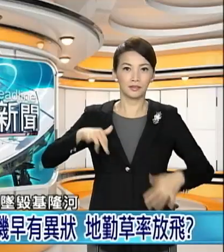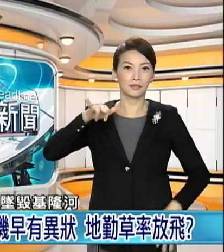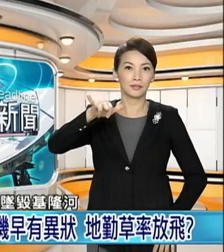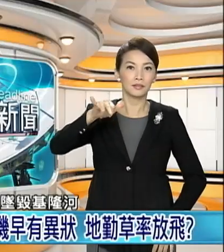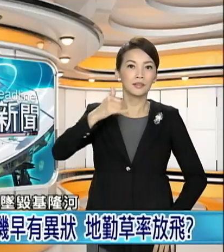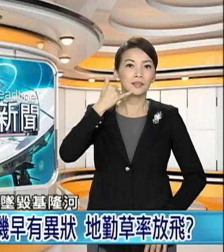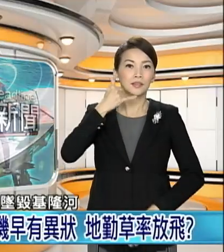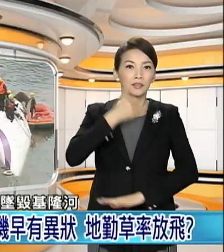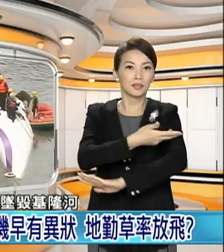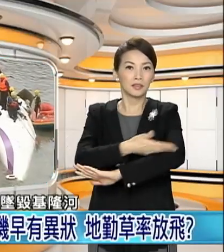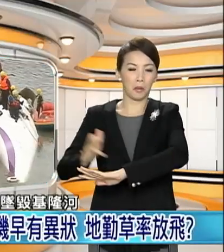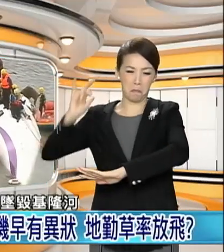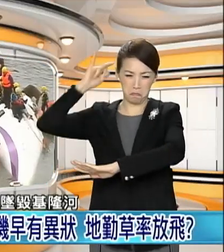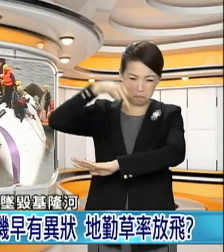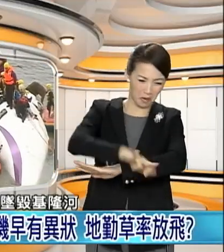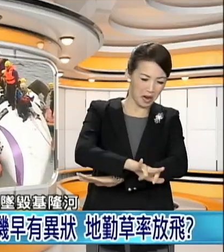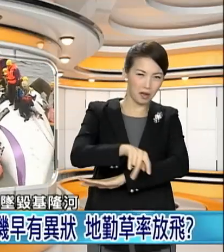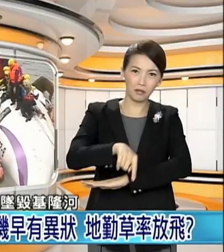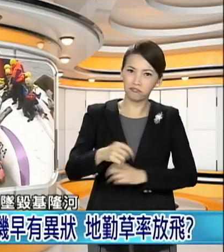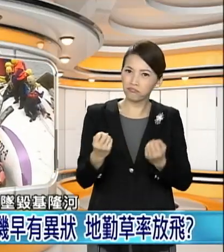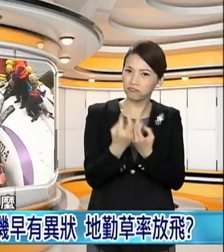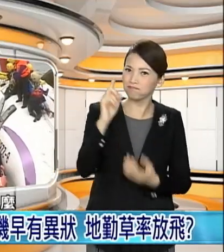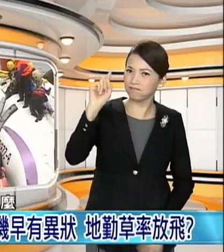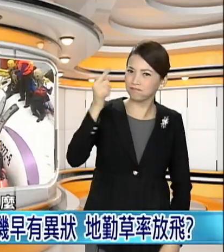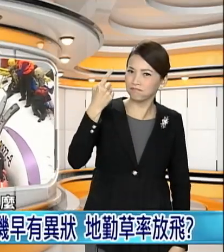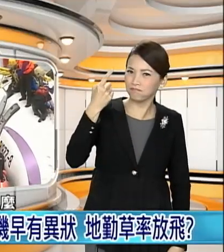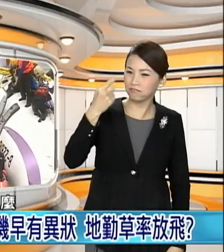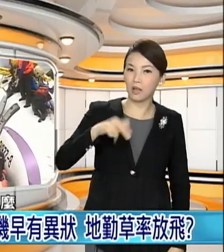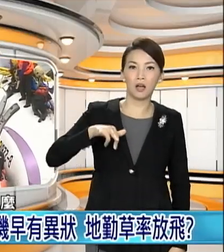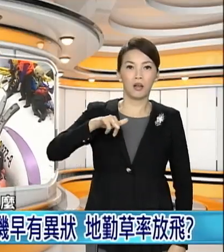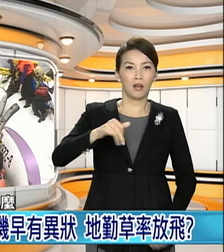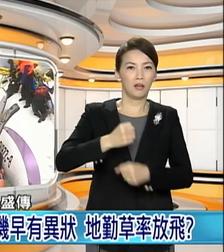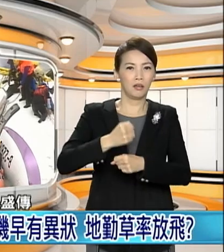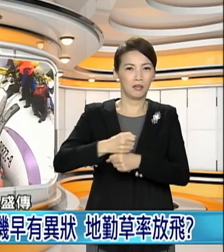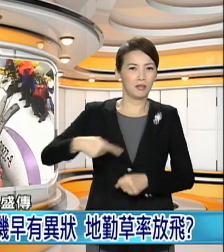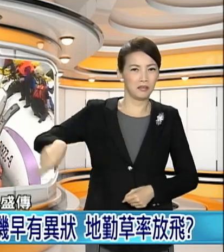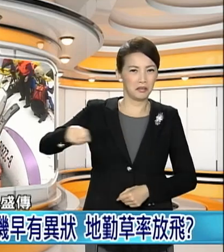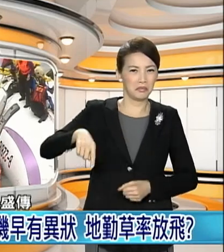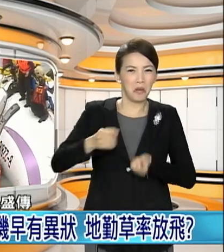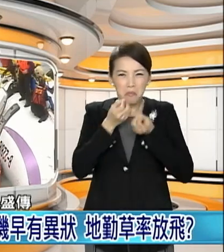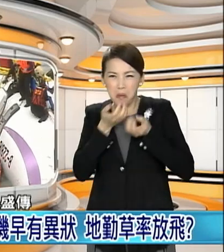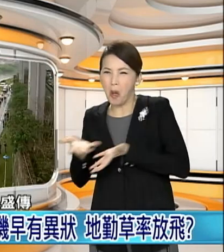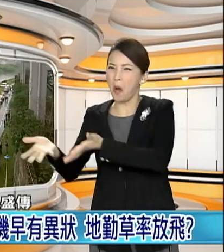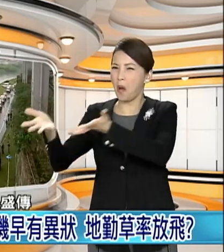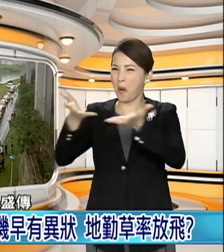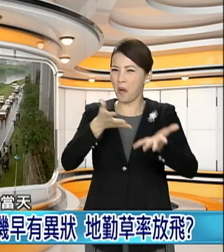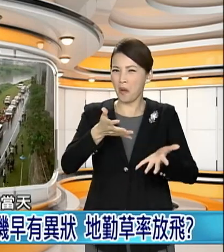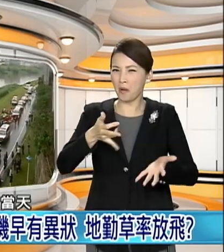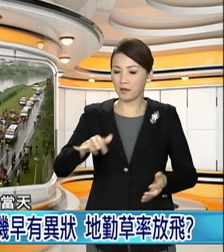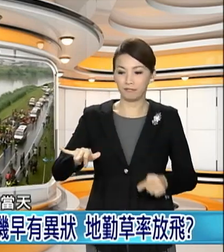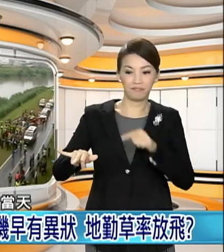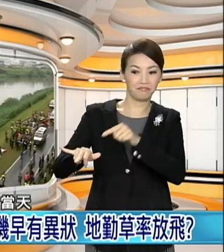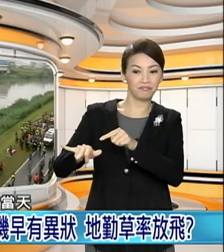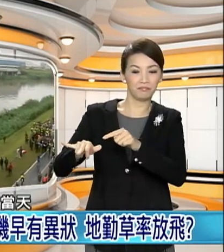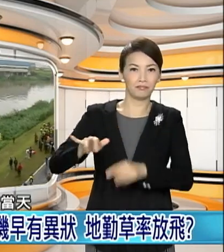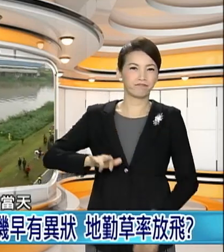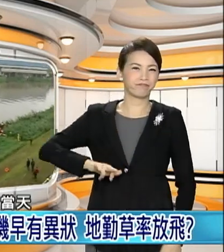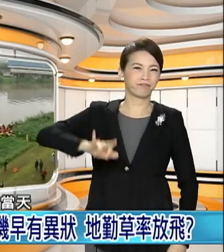兴航空坠毁基隆河，原因是什么？航空界就盛传，这架飞机当天